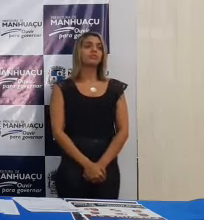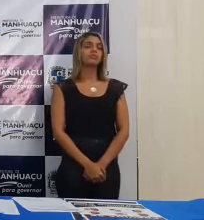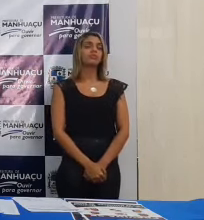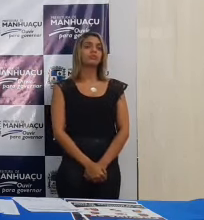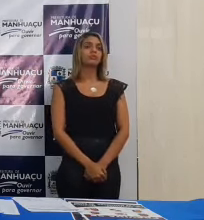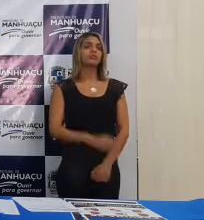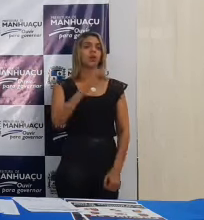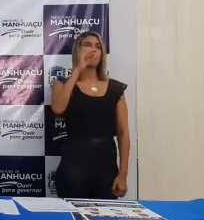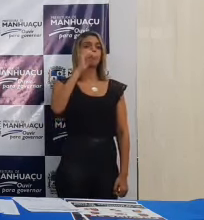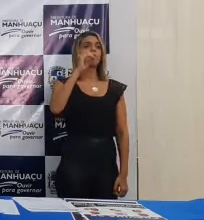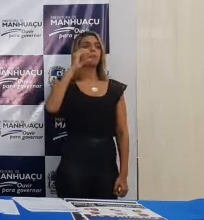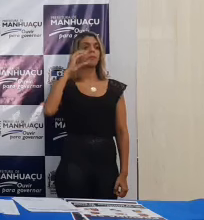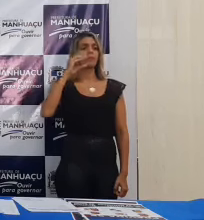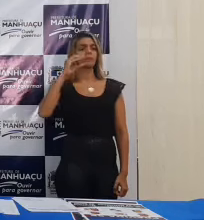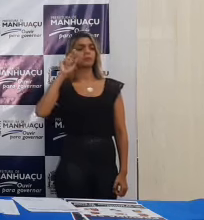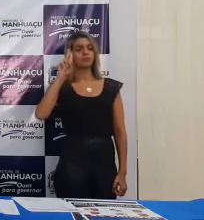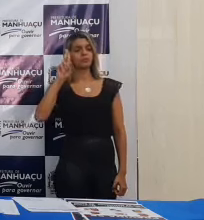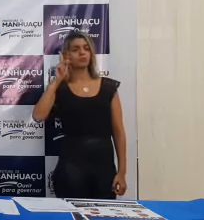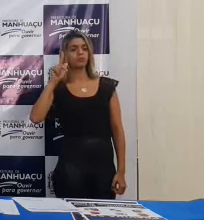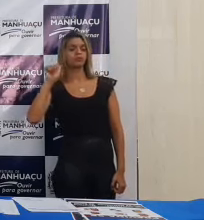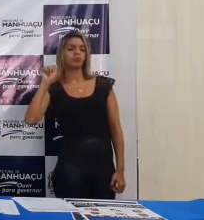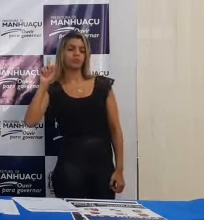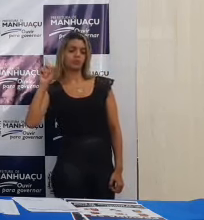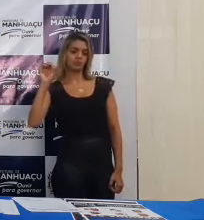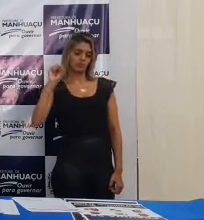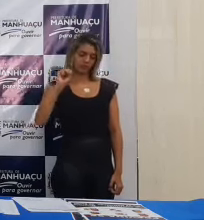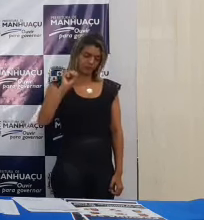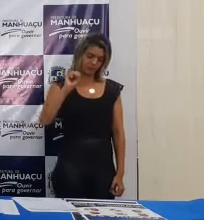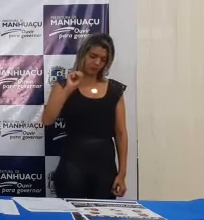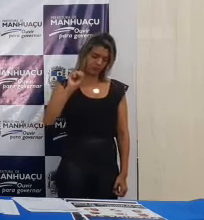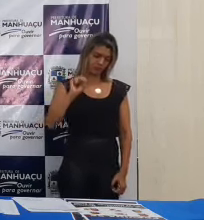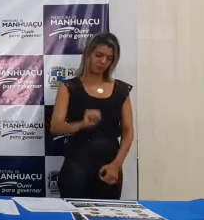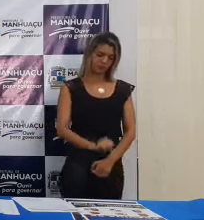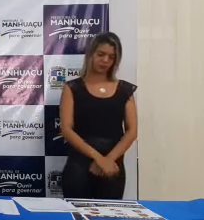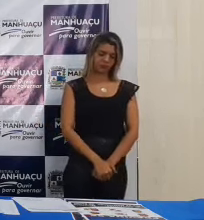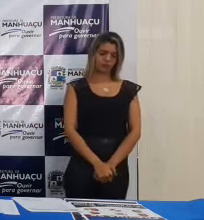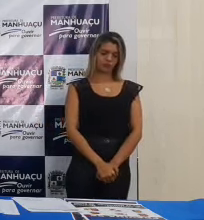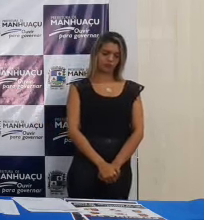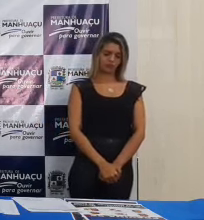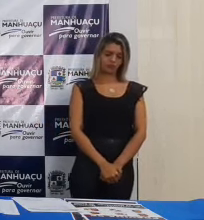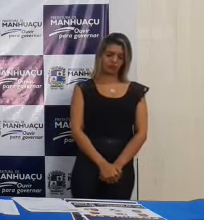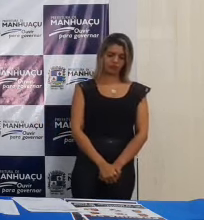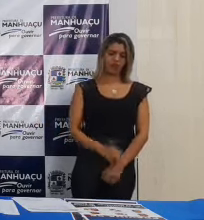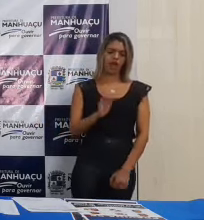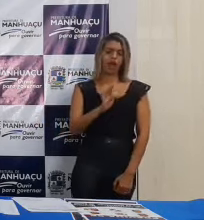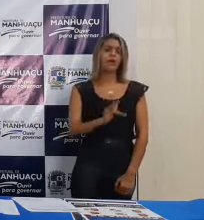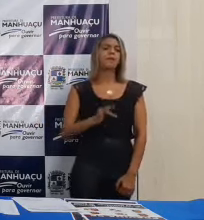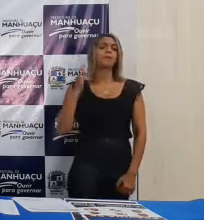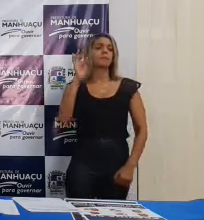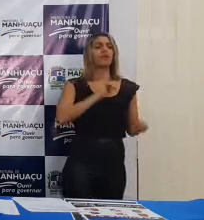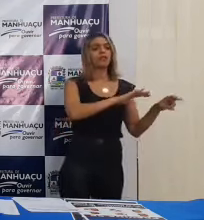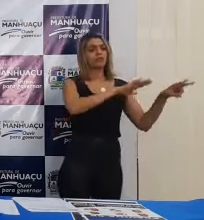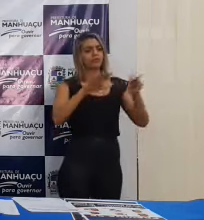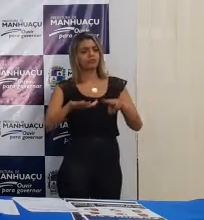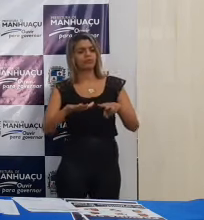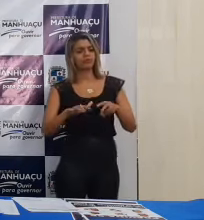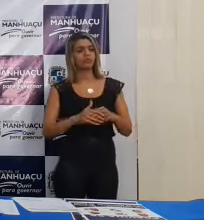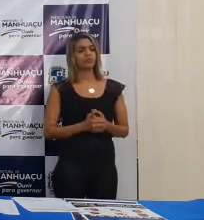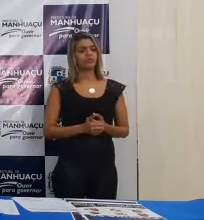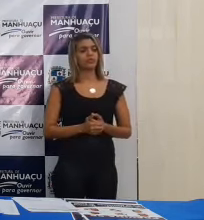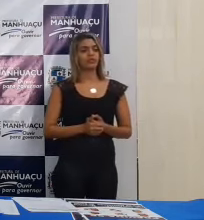estavam totalizadas. Hoje nós estamos com quase totalidade. Mas na próxima semana, até o fim de semana, nós vamos ter mais